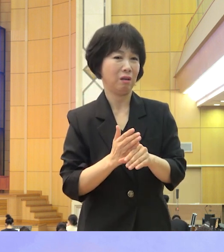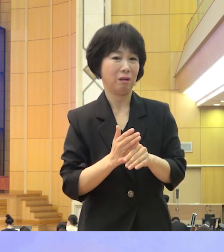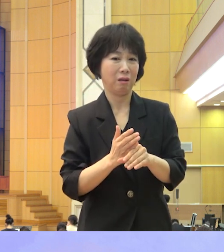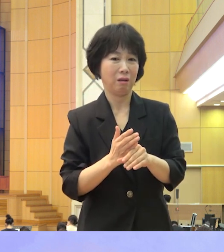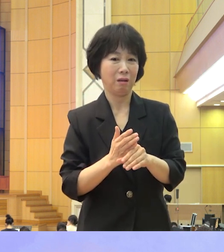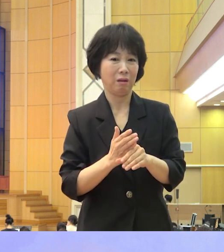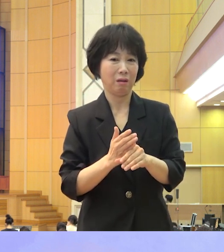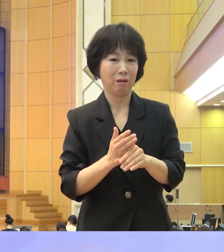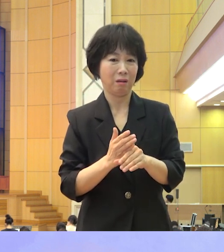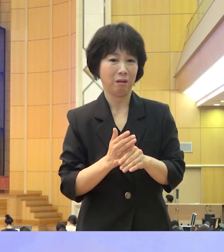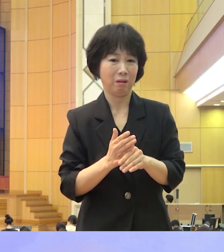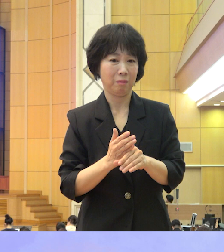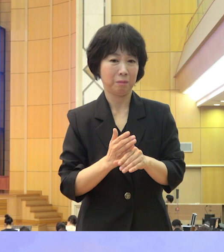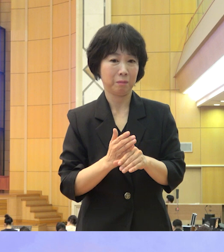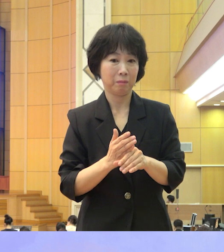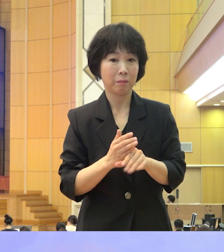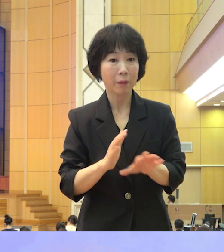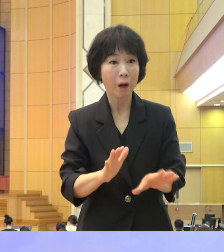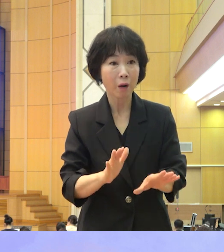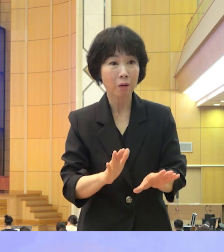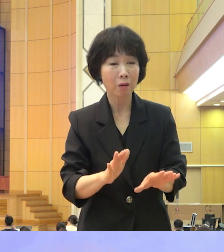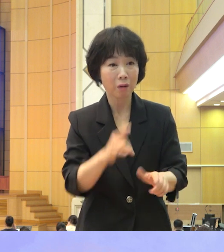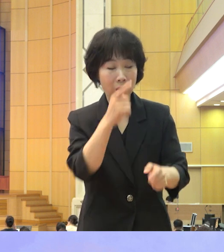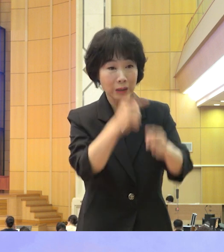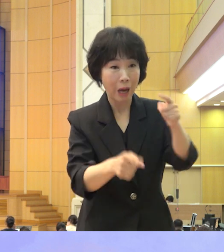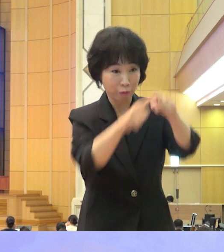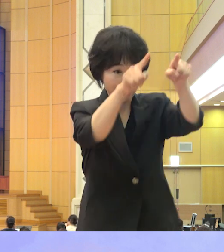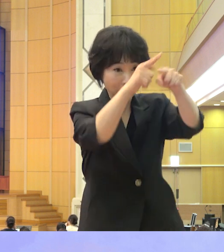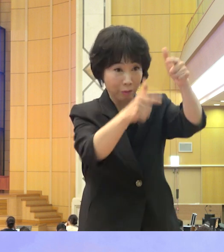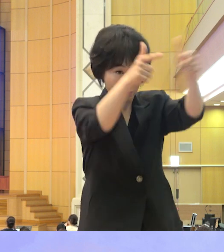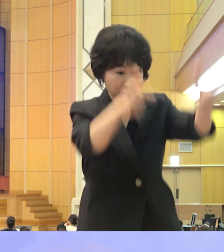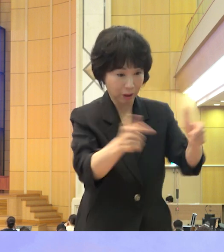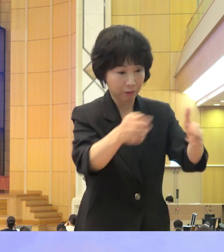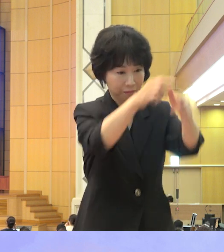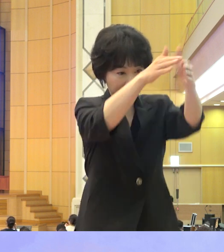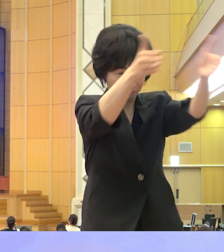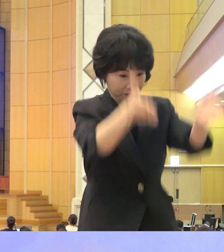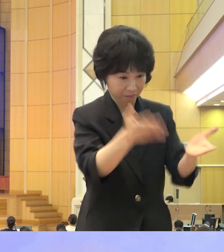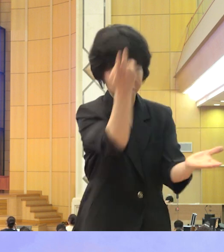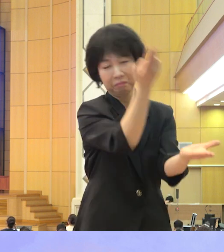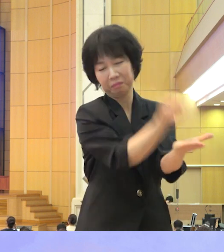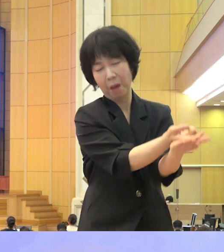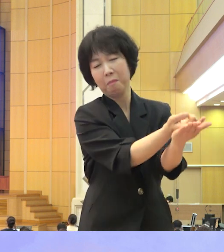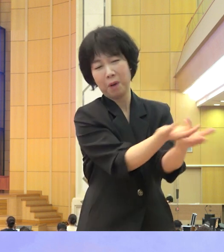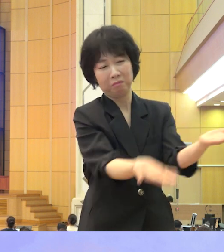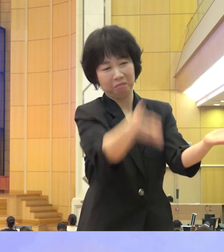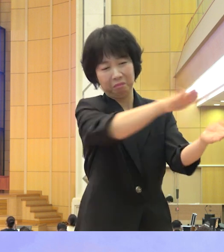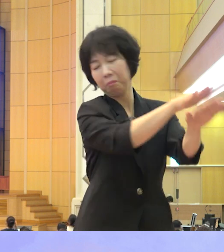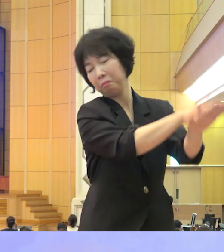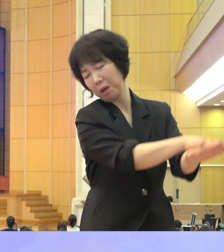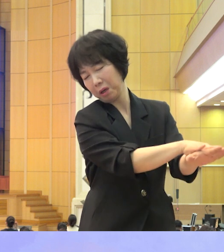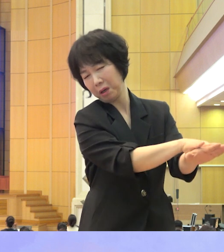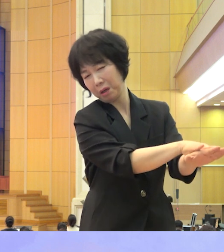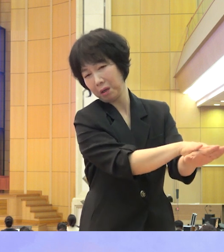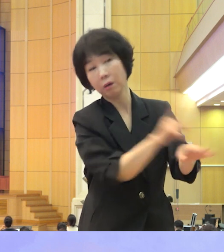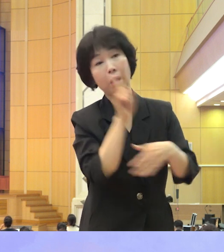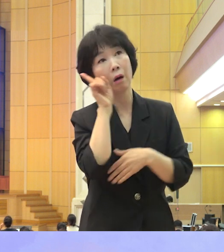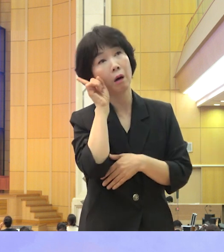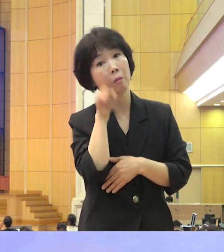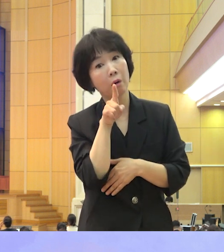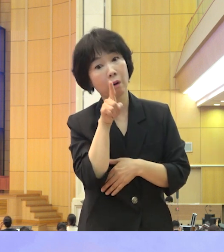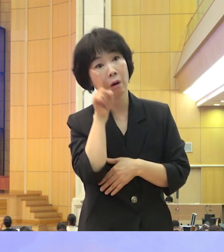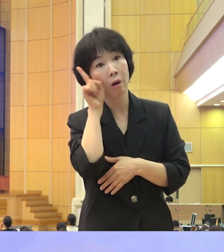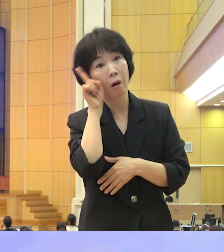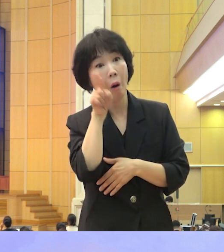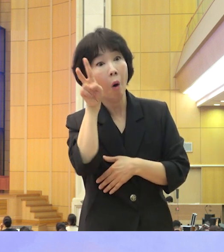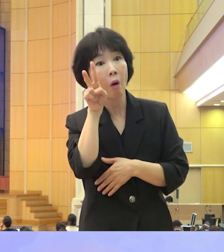아니 그냥 하루 이틀 지났나요? 그런데 갑자기